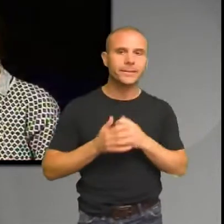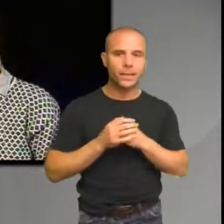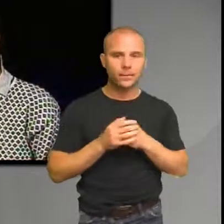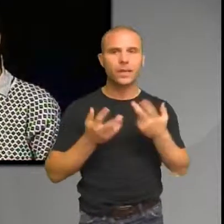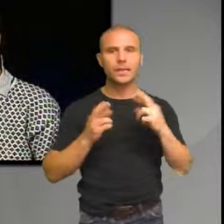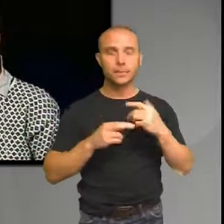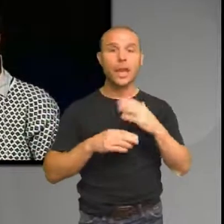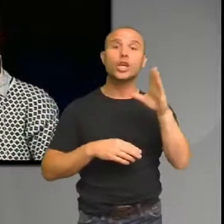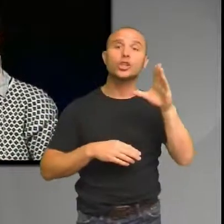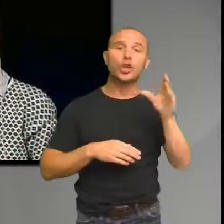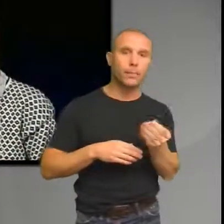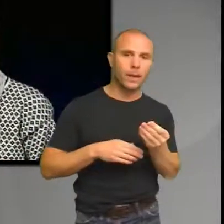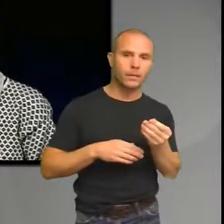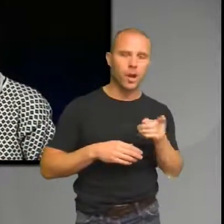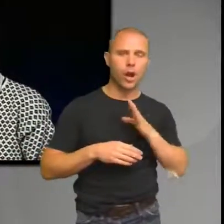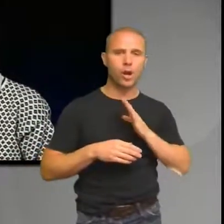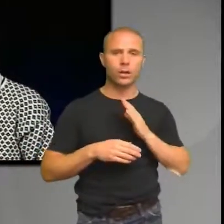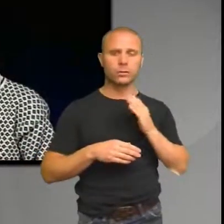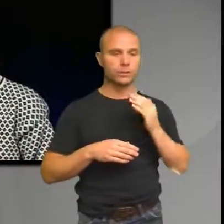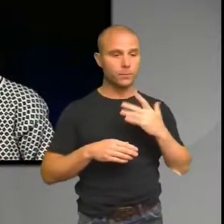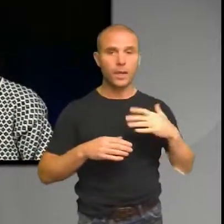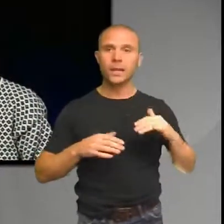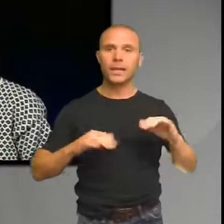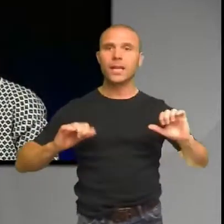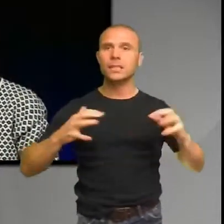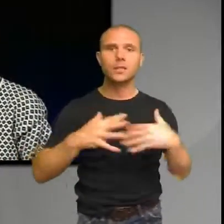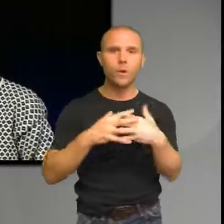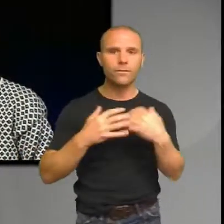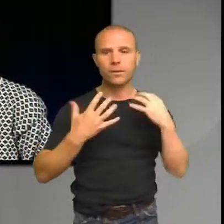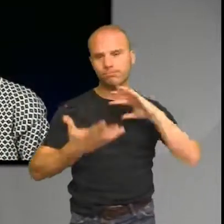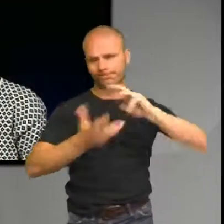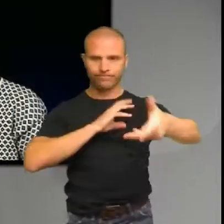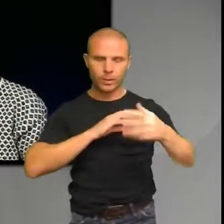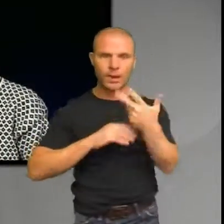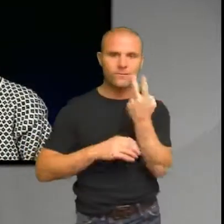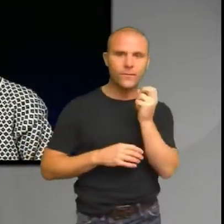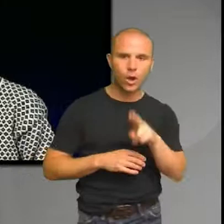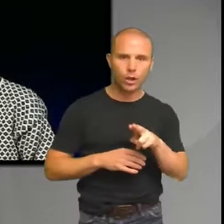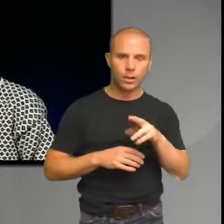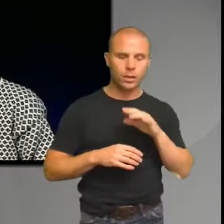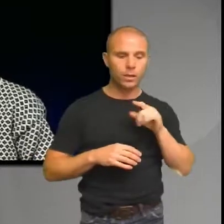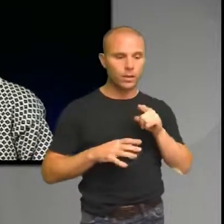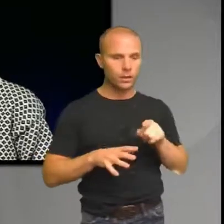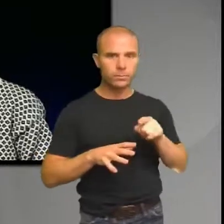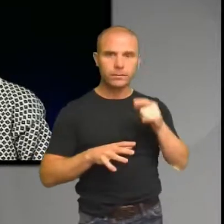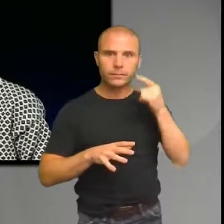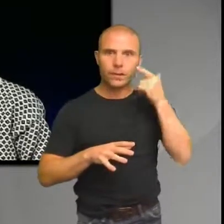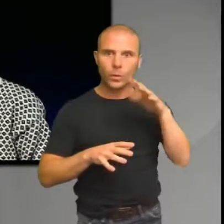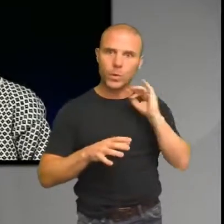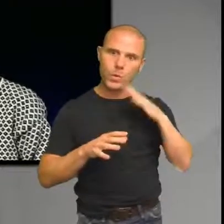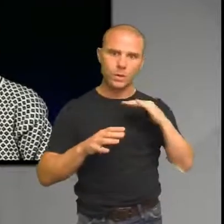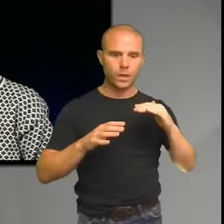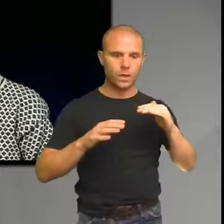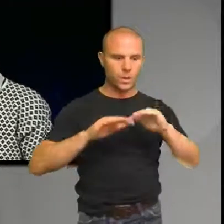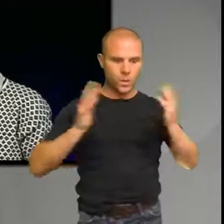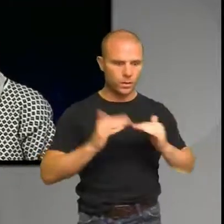land, Japan, som har världens mest katastrofövande folk, som inte räknar med att jorden på vissa ställen skulle sjunka upp till